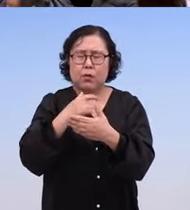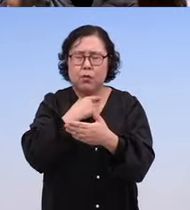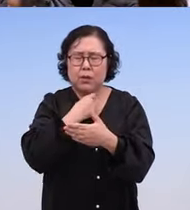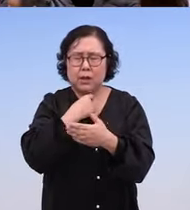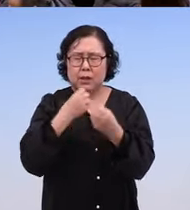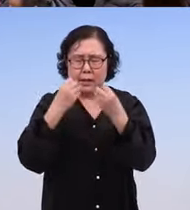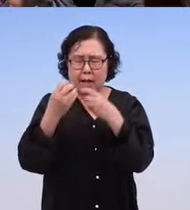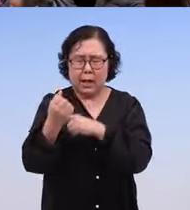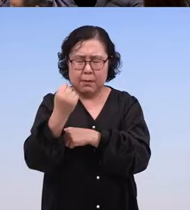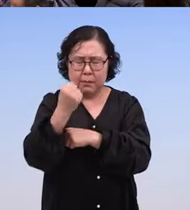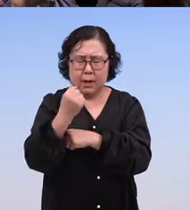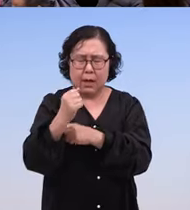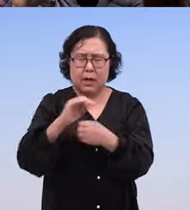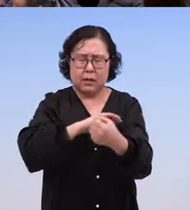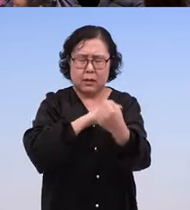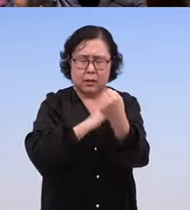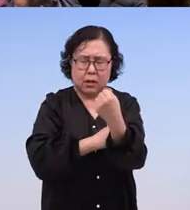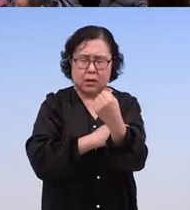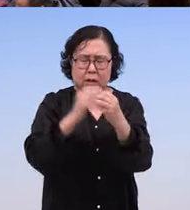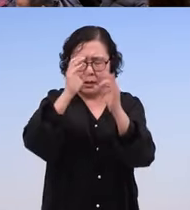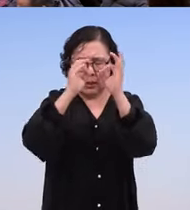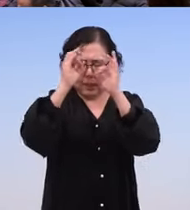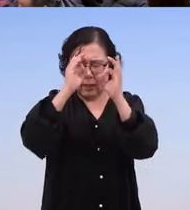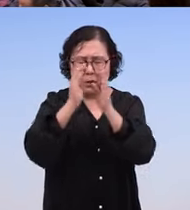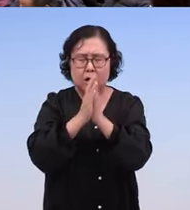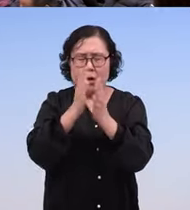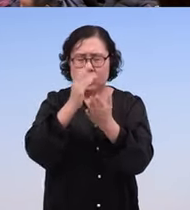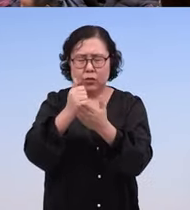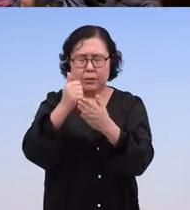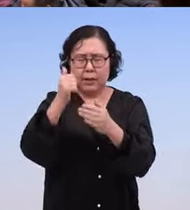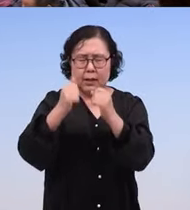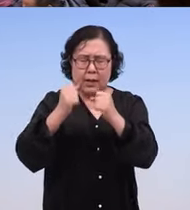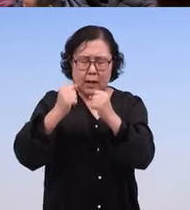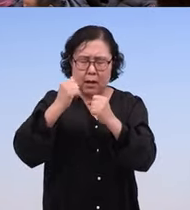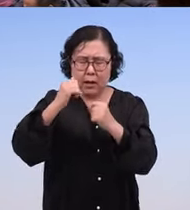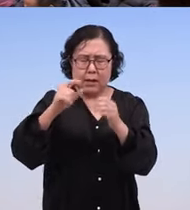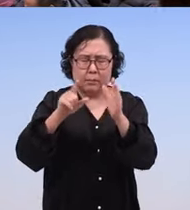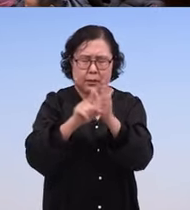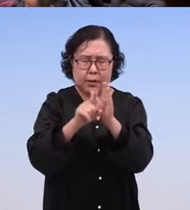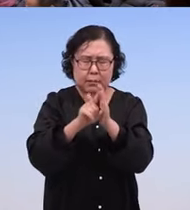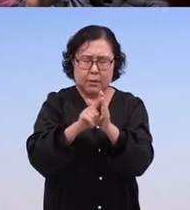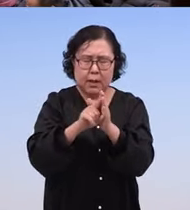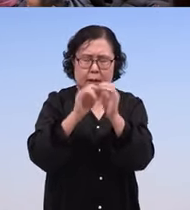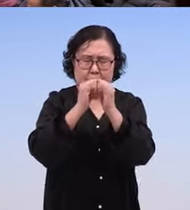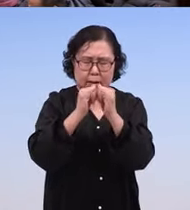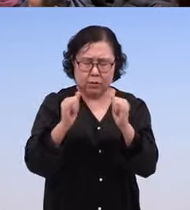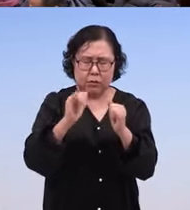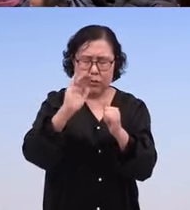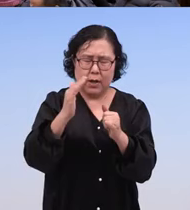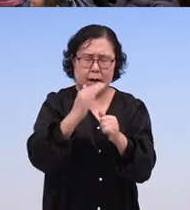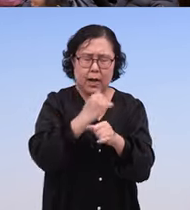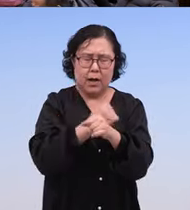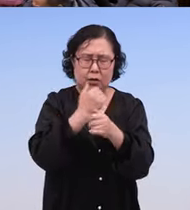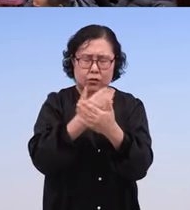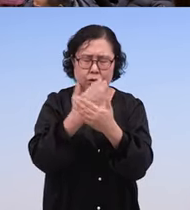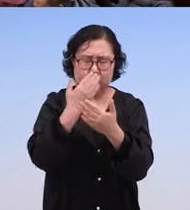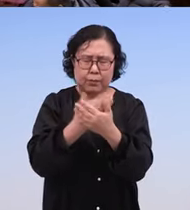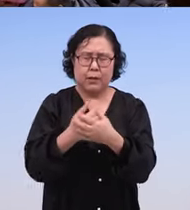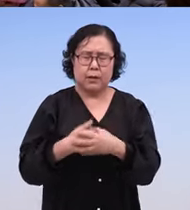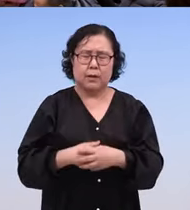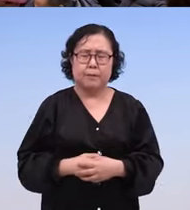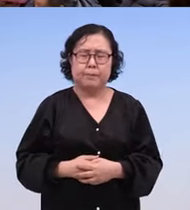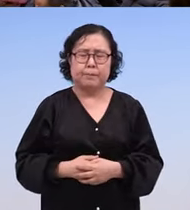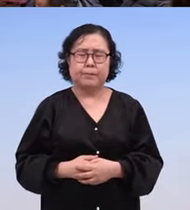힘과 능력을 반드시 찾아내 주님 앞으로 아버지 달려가는 믿음의 성도님 되게 하여 주시옵소서.